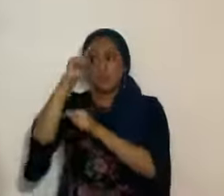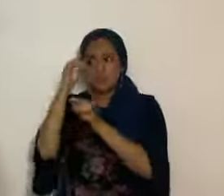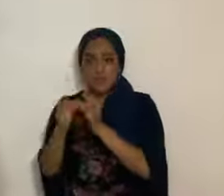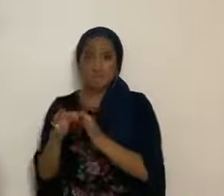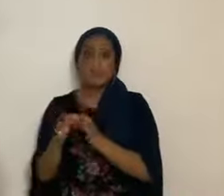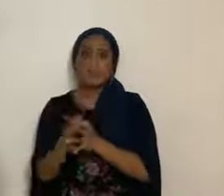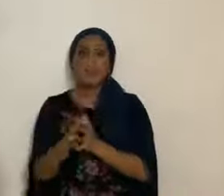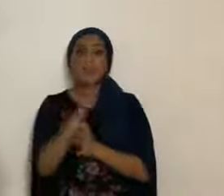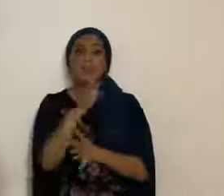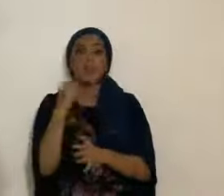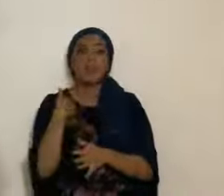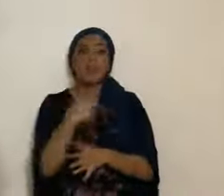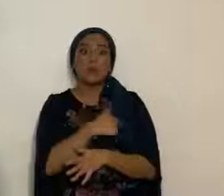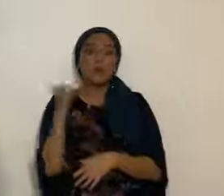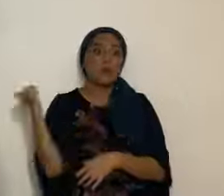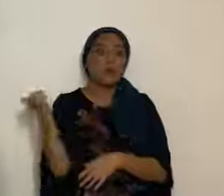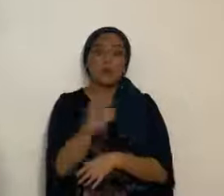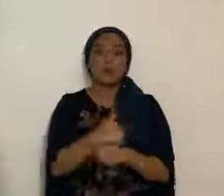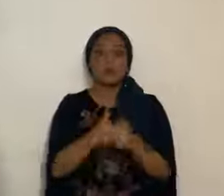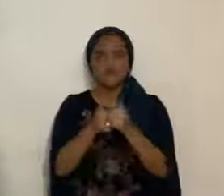y sigamos todos y cada uno de nosotros